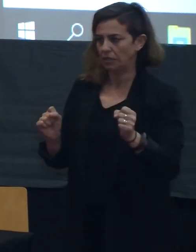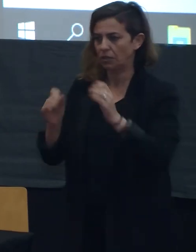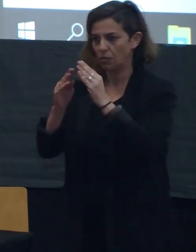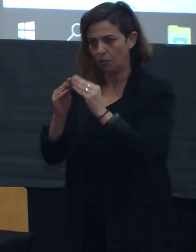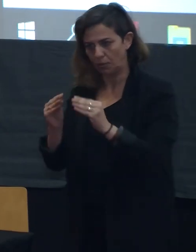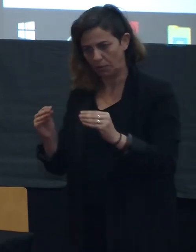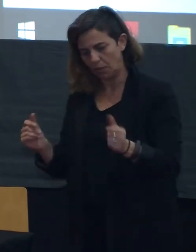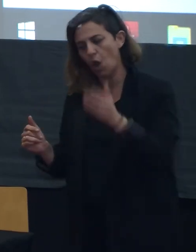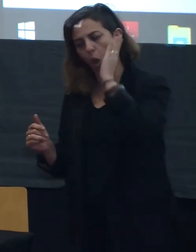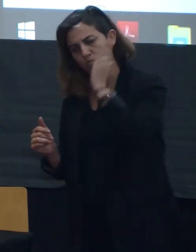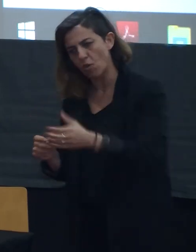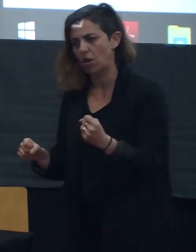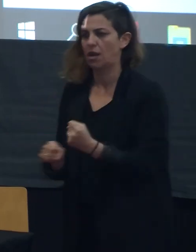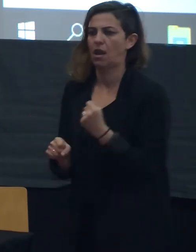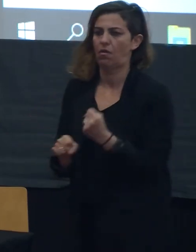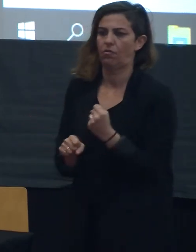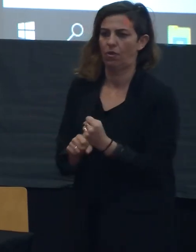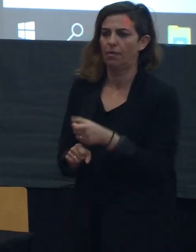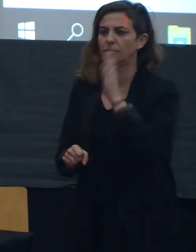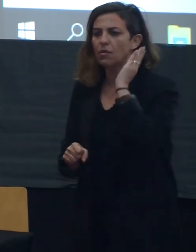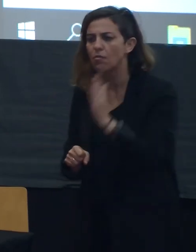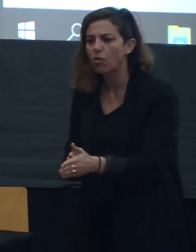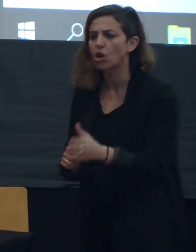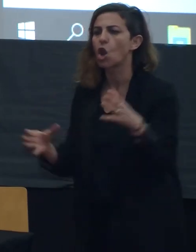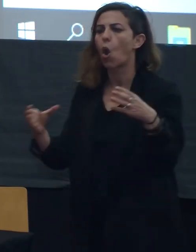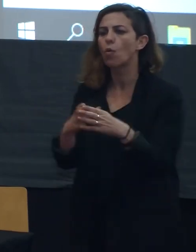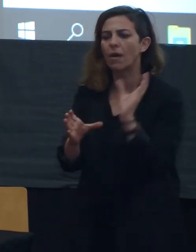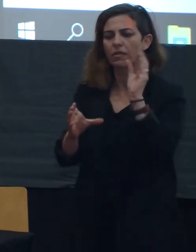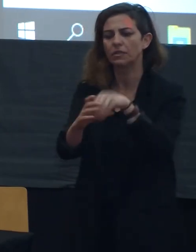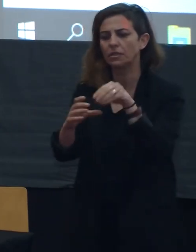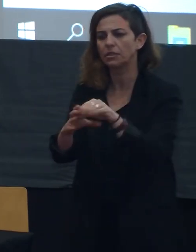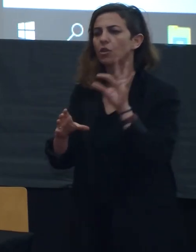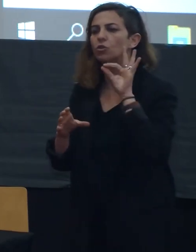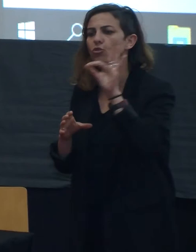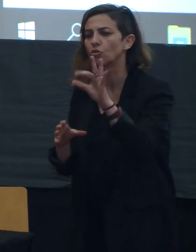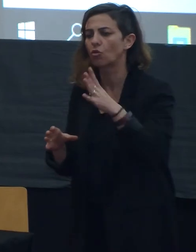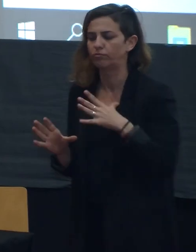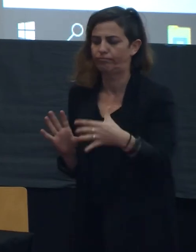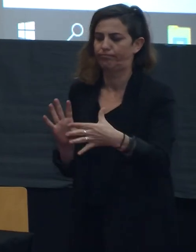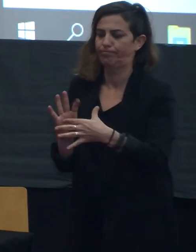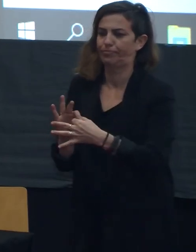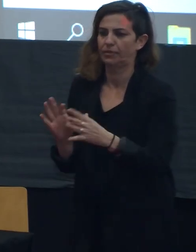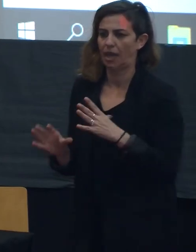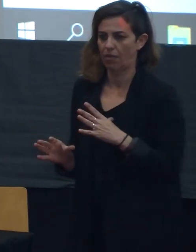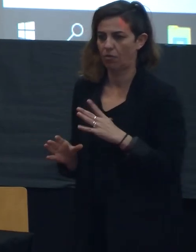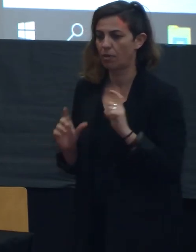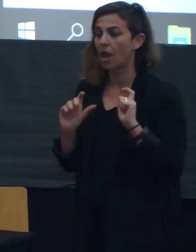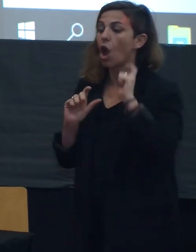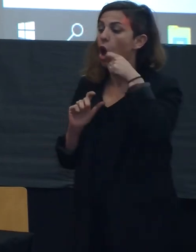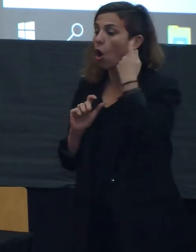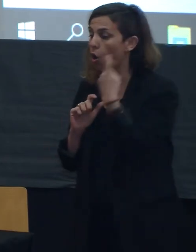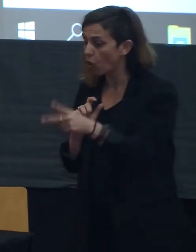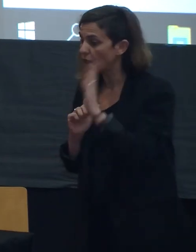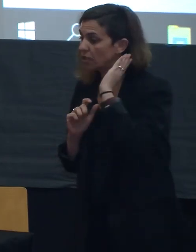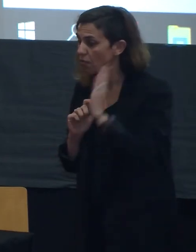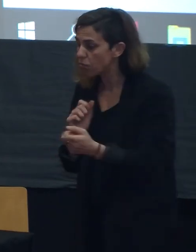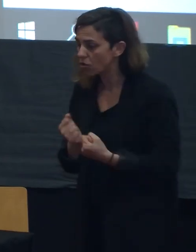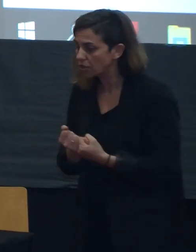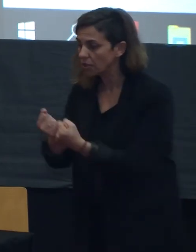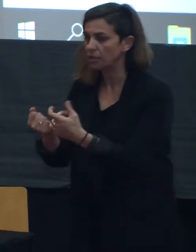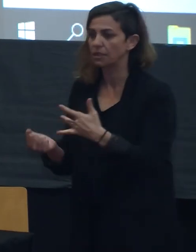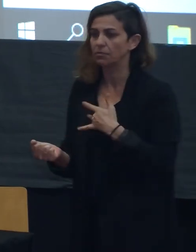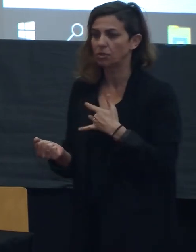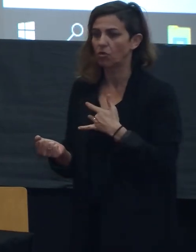προσφέρει. Θα ξέρει πού και πώς, θα βρει ομάδες αυτοβοήθειας που την καταλαβαίνουν καλύτερα. Οι γονείς της θα μπορούν να εκπαιδευτούν, να στηριχθούν